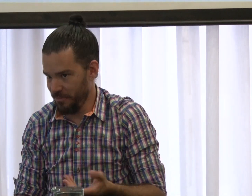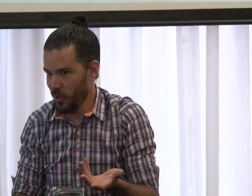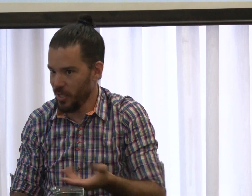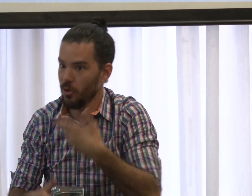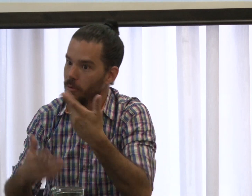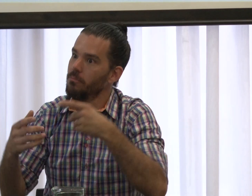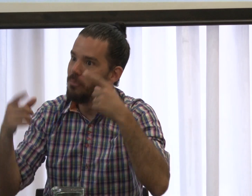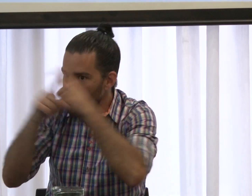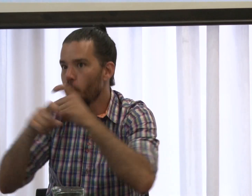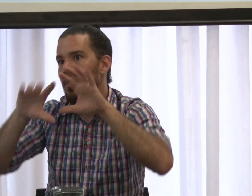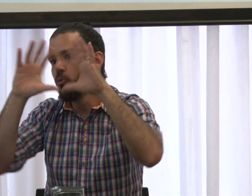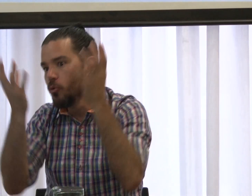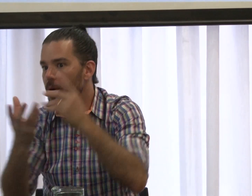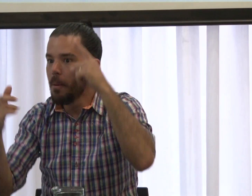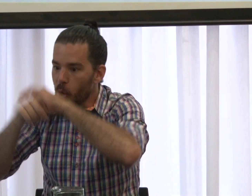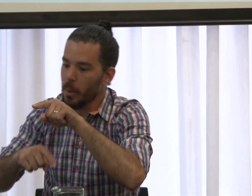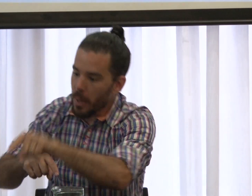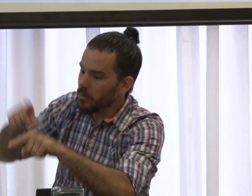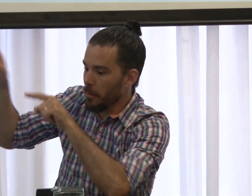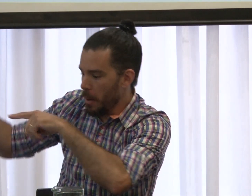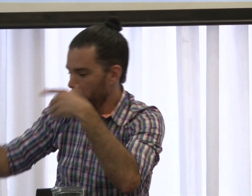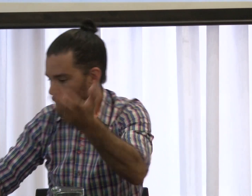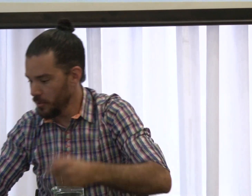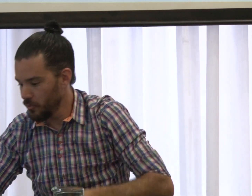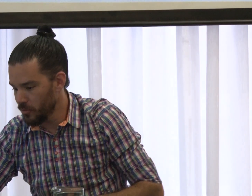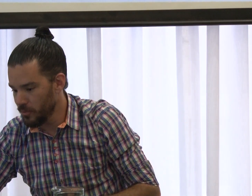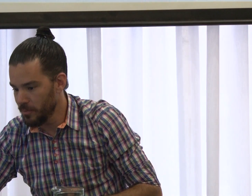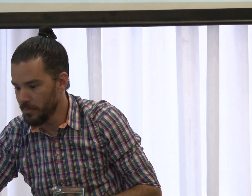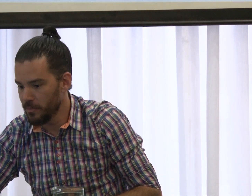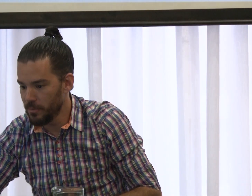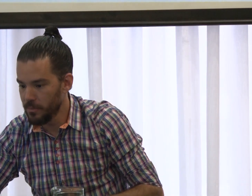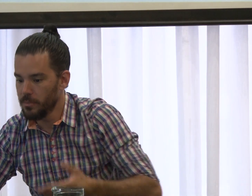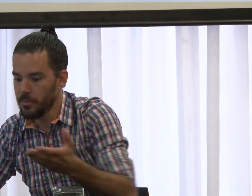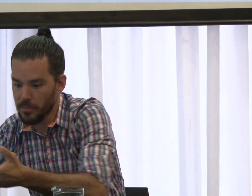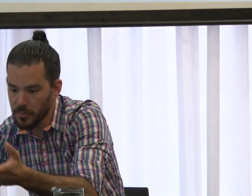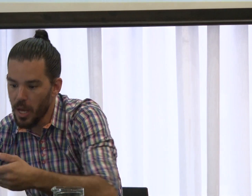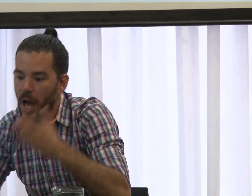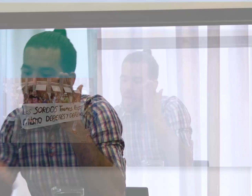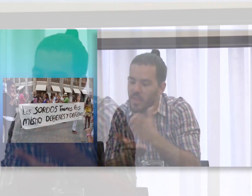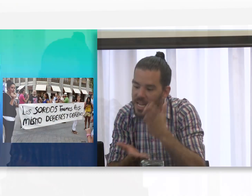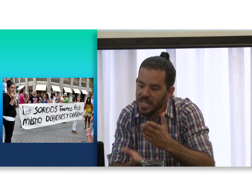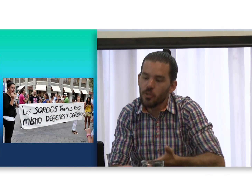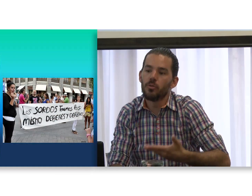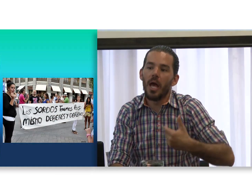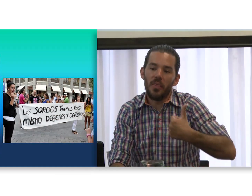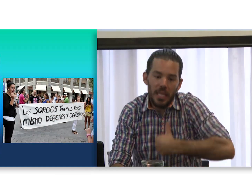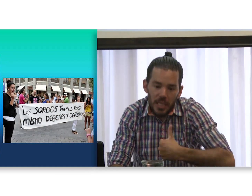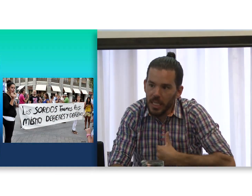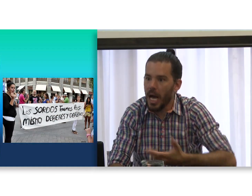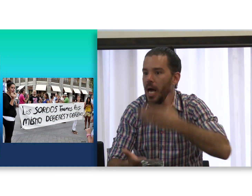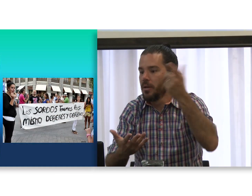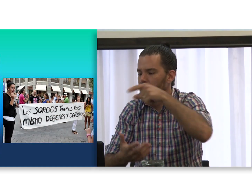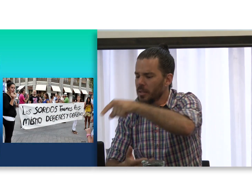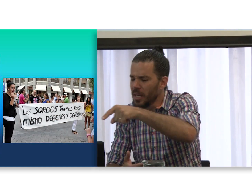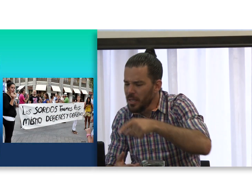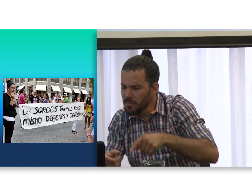no, y luego terminan siendo operados y también abandonan y tiran el implante. Pero esto no sucede, este problema no es solamente de aquí de Argentina,